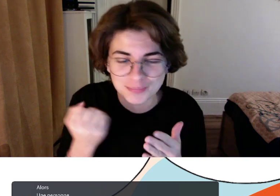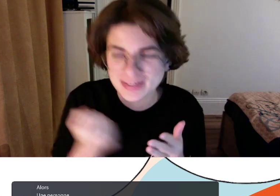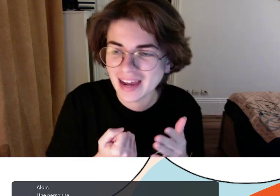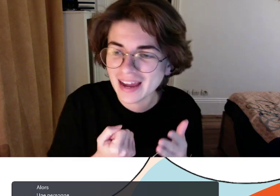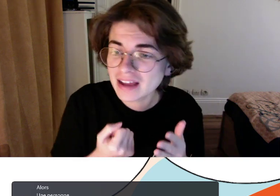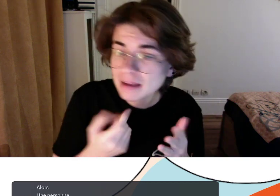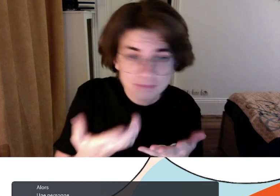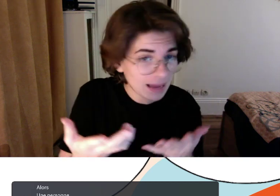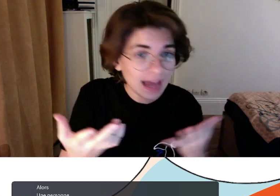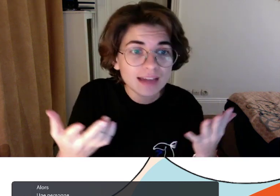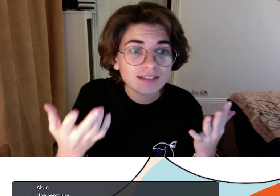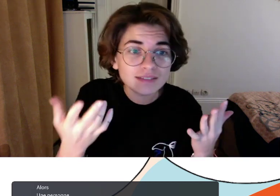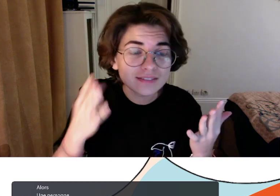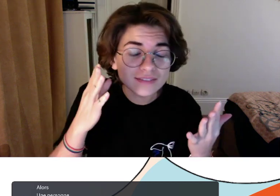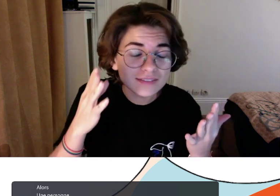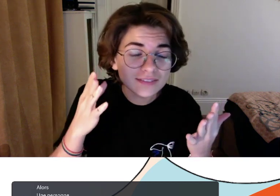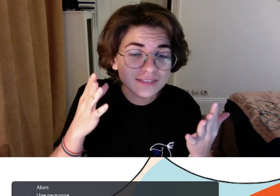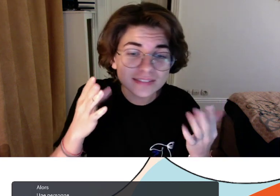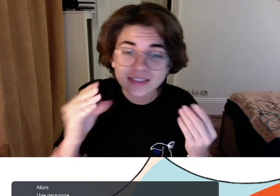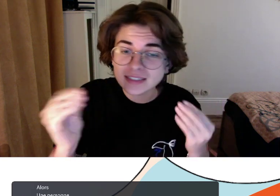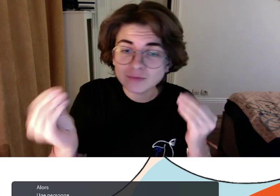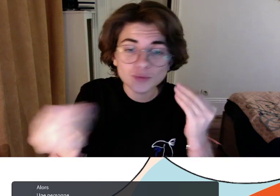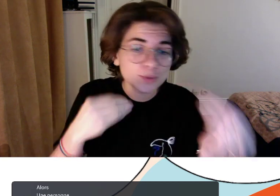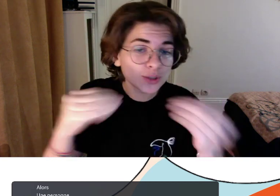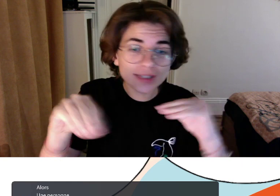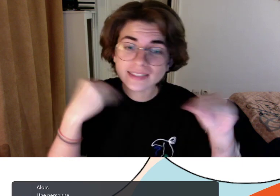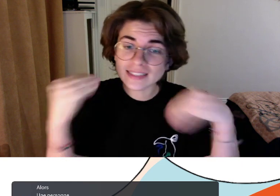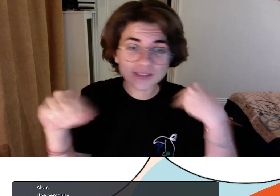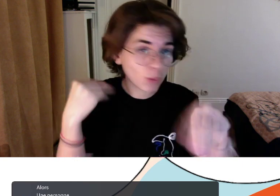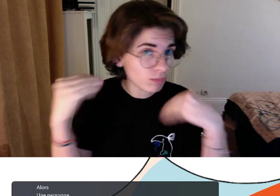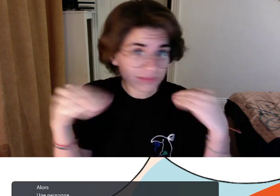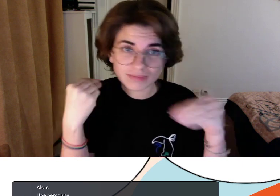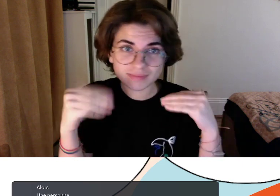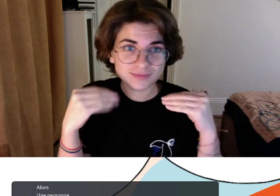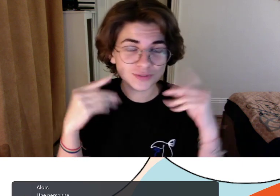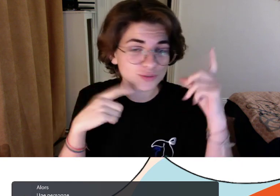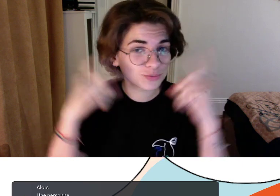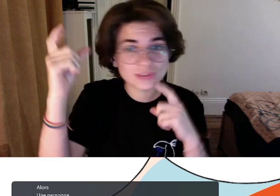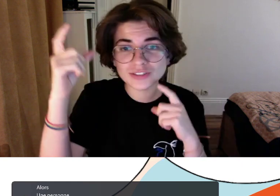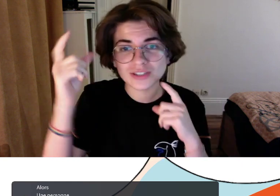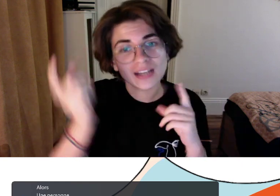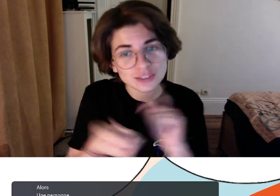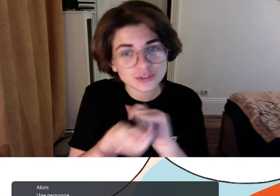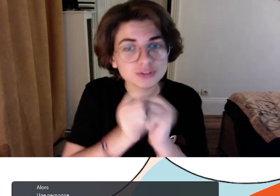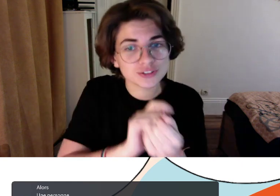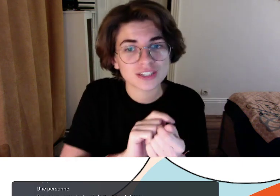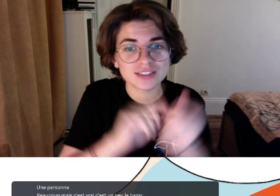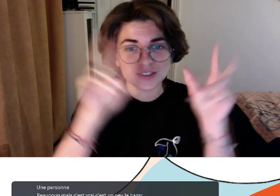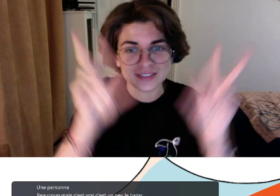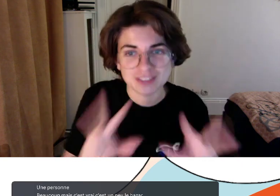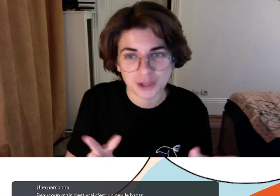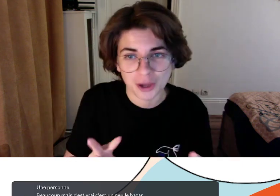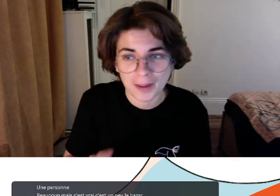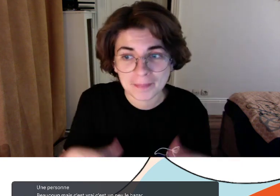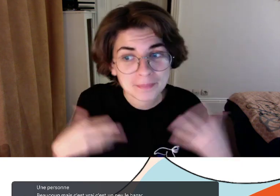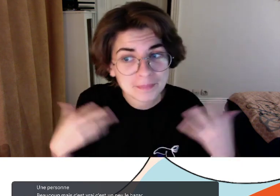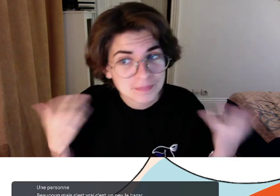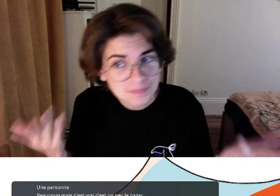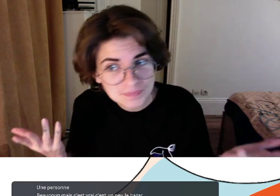ça le pire. Bah, vous me donnez des dons, oui, là, je changerai